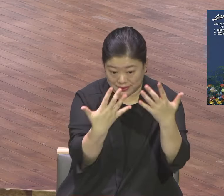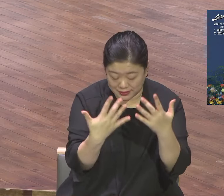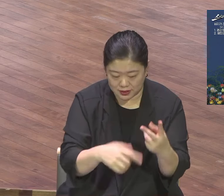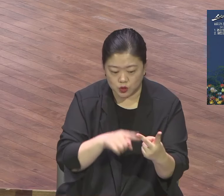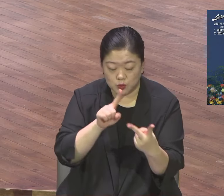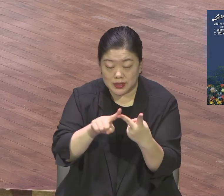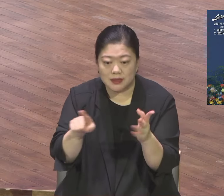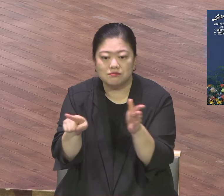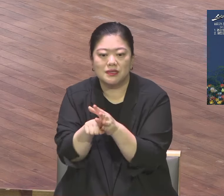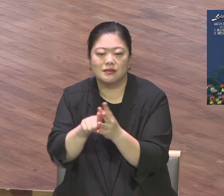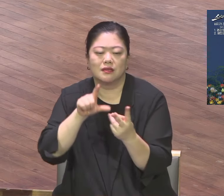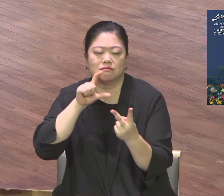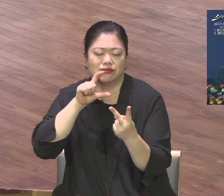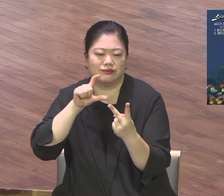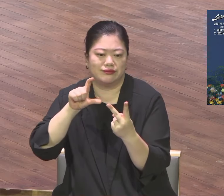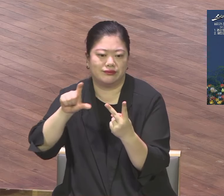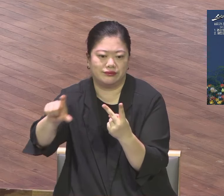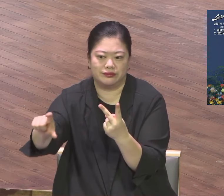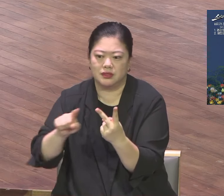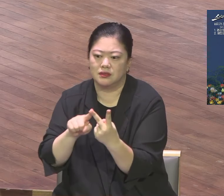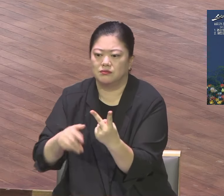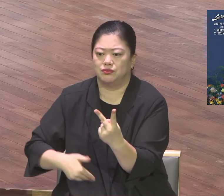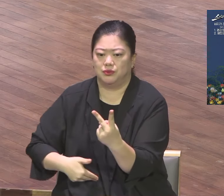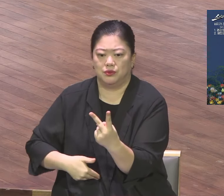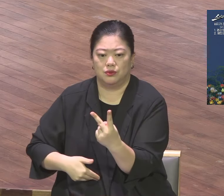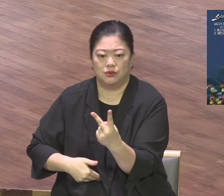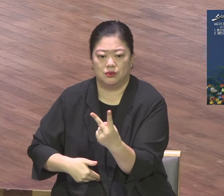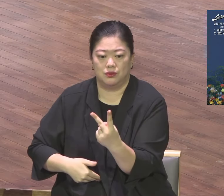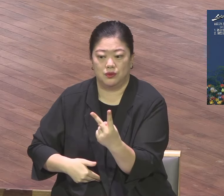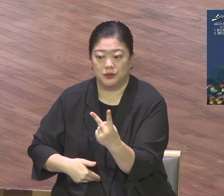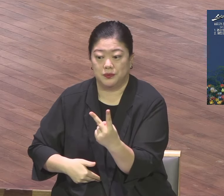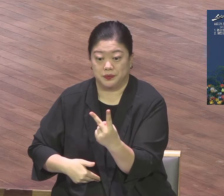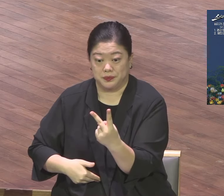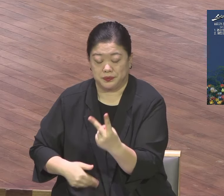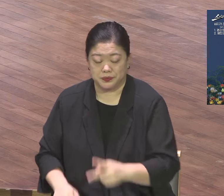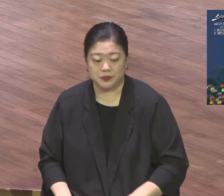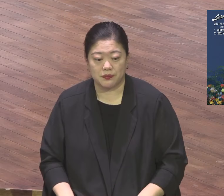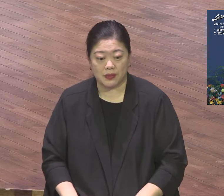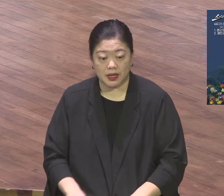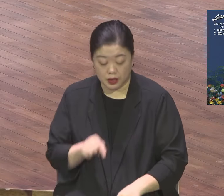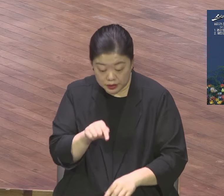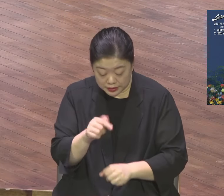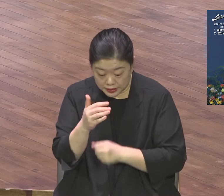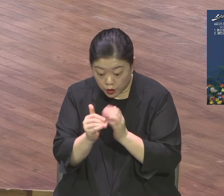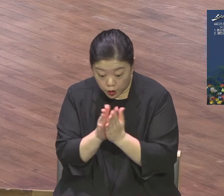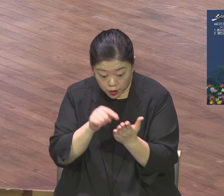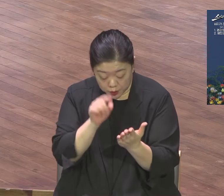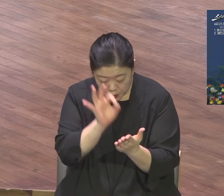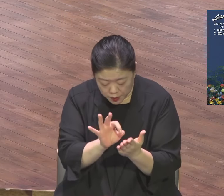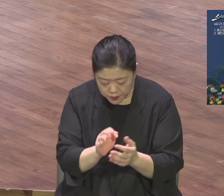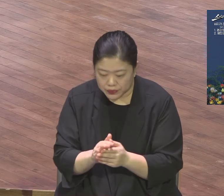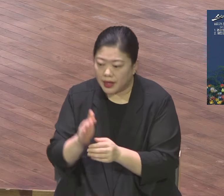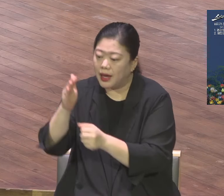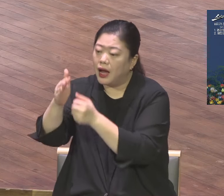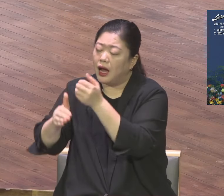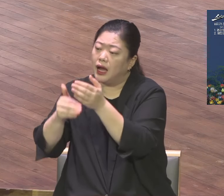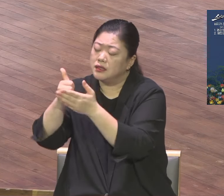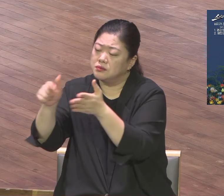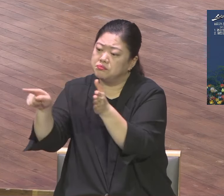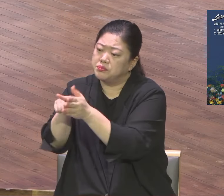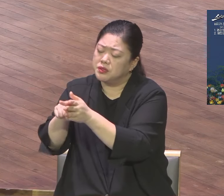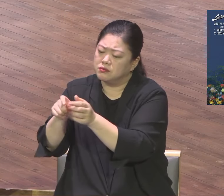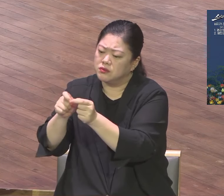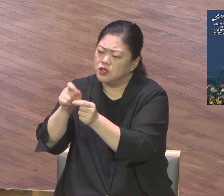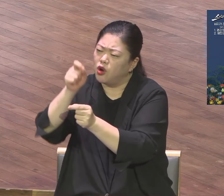믿음의 확실성, 믿음의 지속성, 이걸 말합니다. 본문에 하나님을 영원히 신뢰하라 그러잖아요.